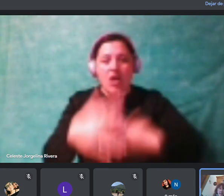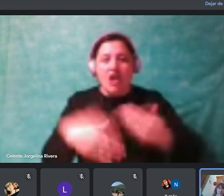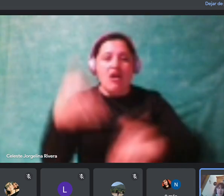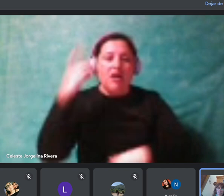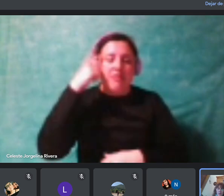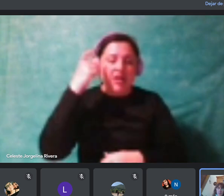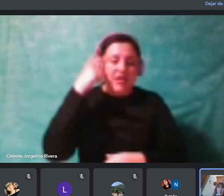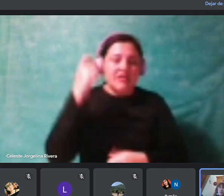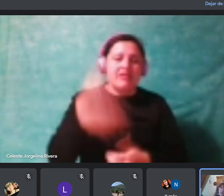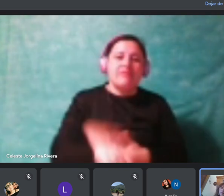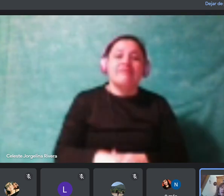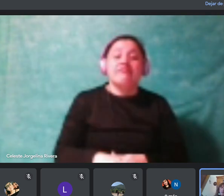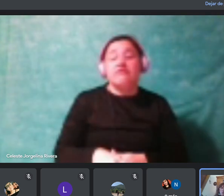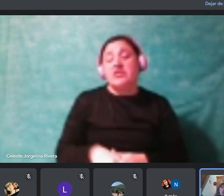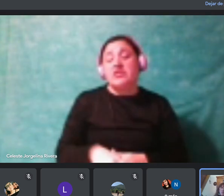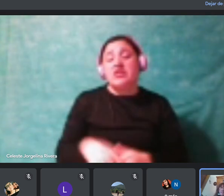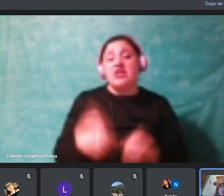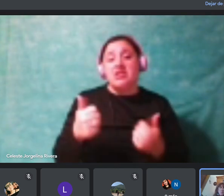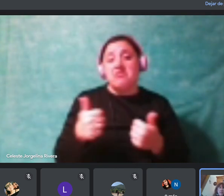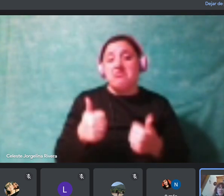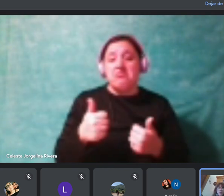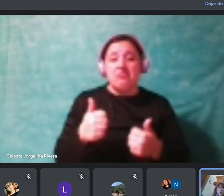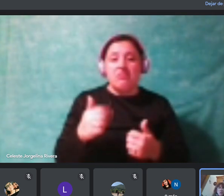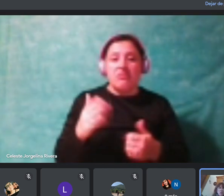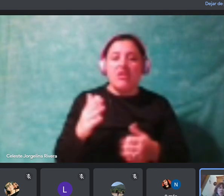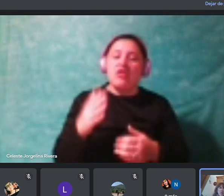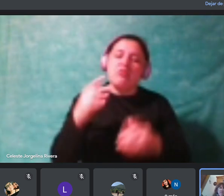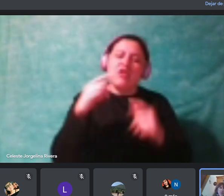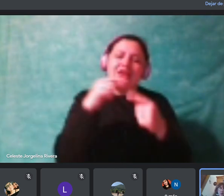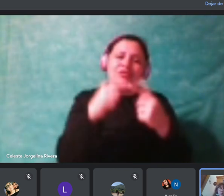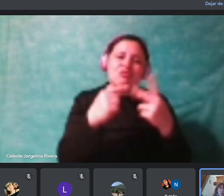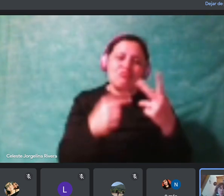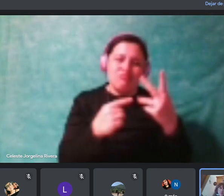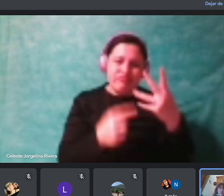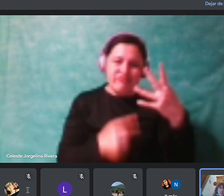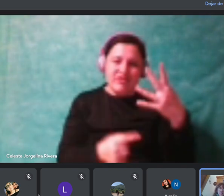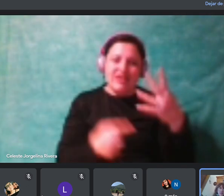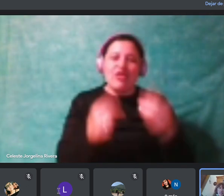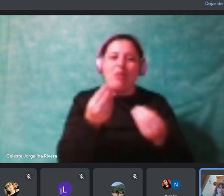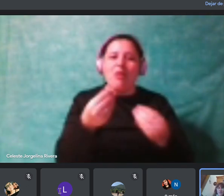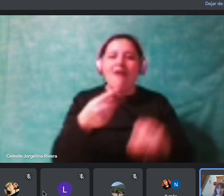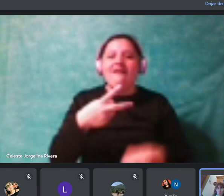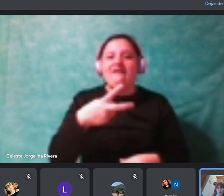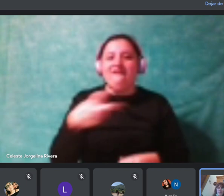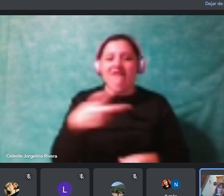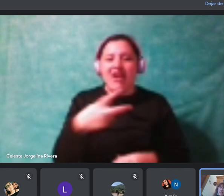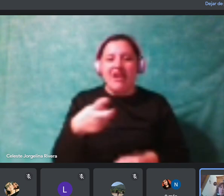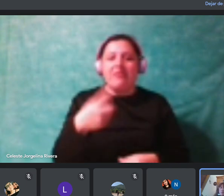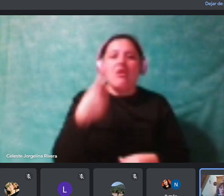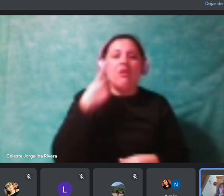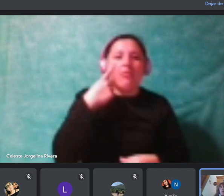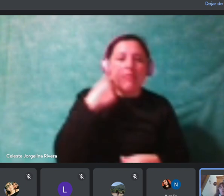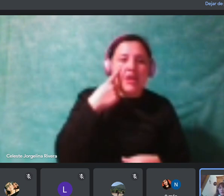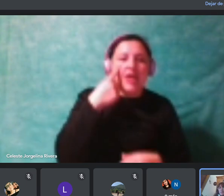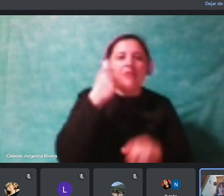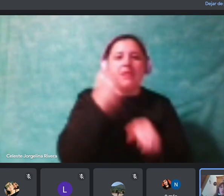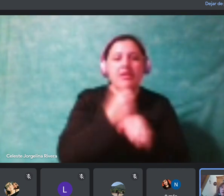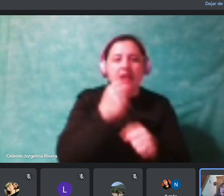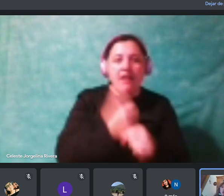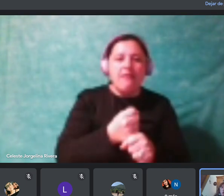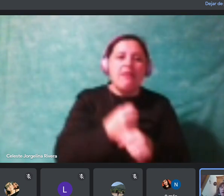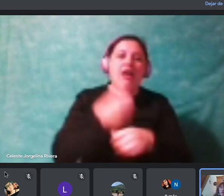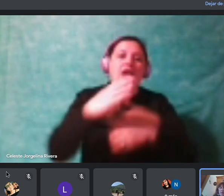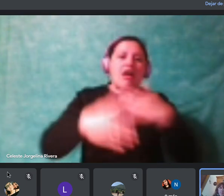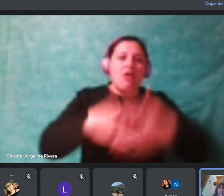gente vive, trabaja, toda esa numeración son de verbos, ¿sí? las formas en que las personas viven,